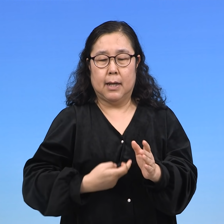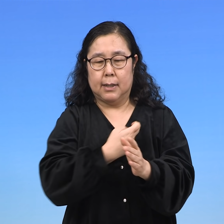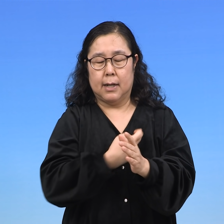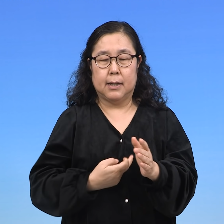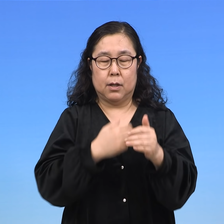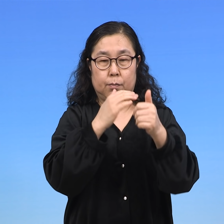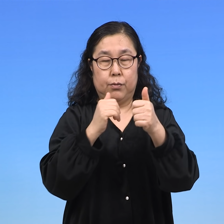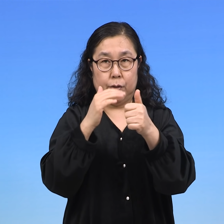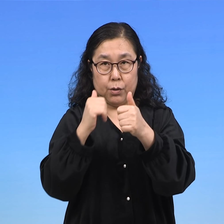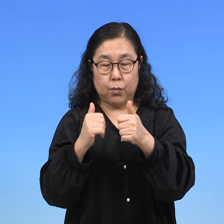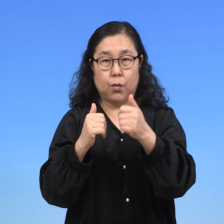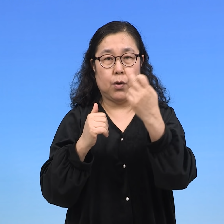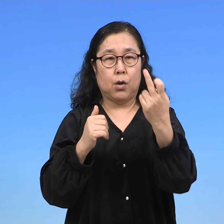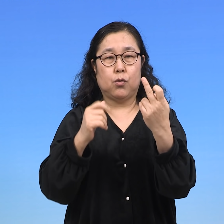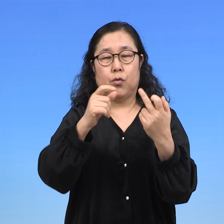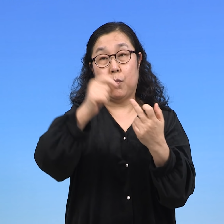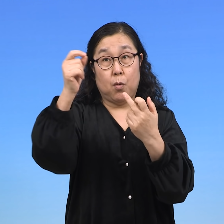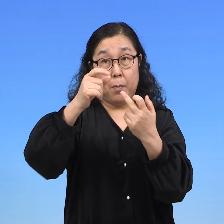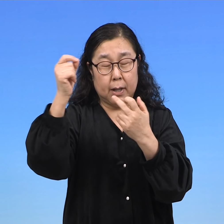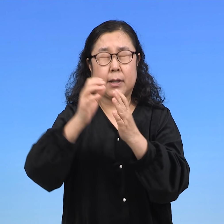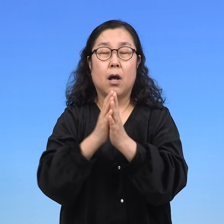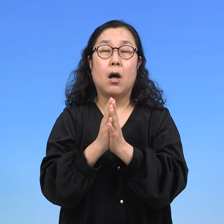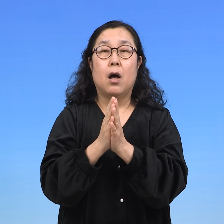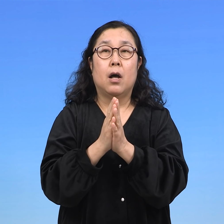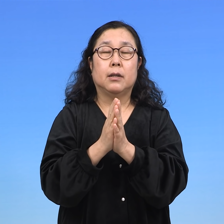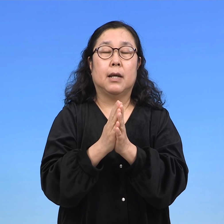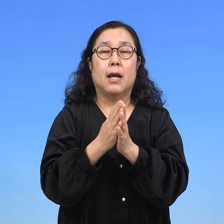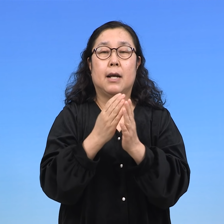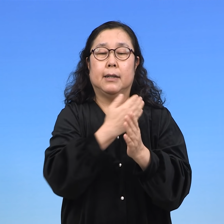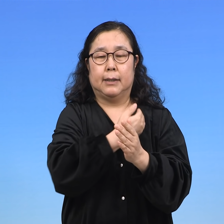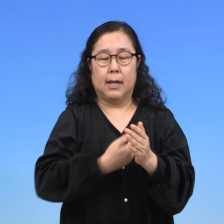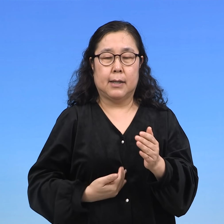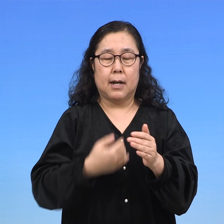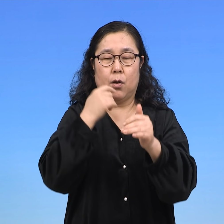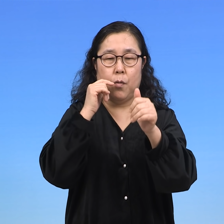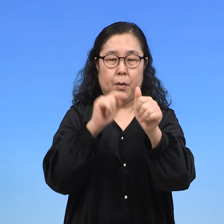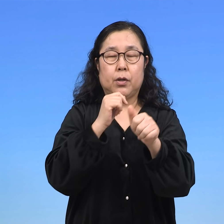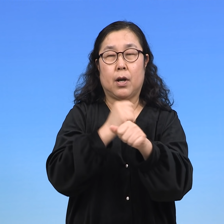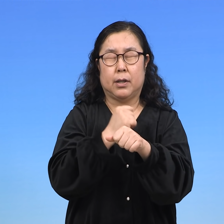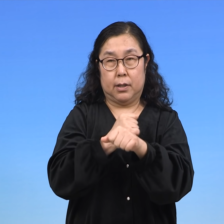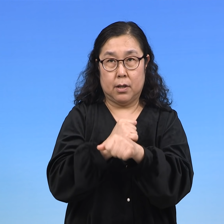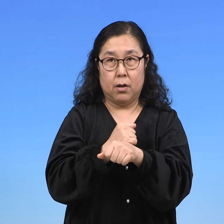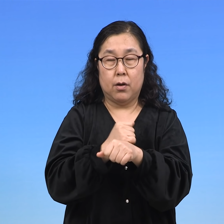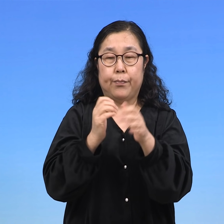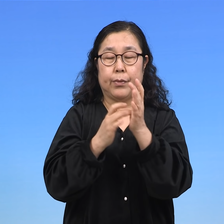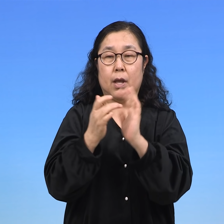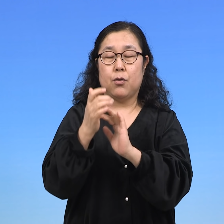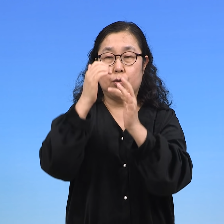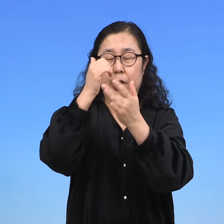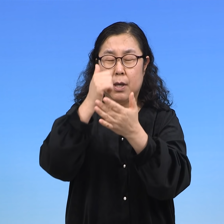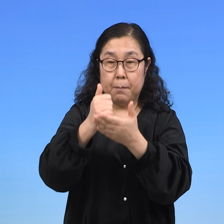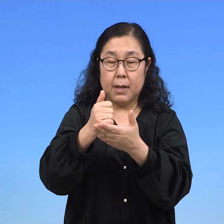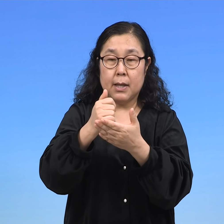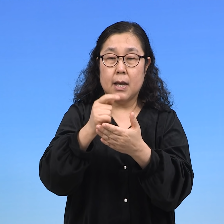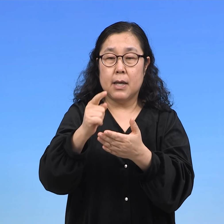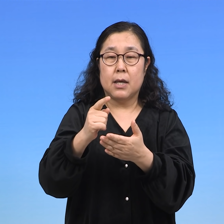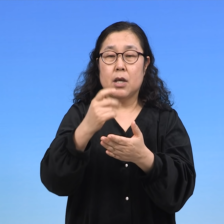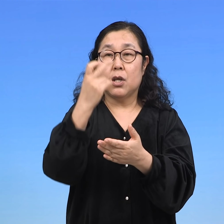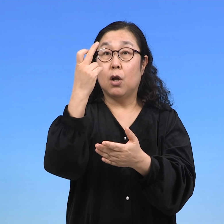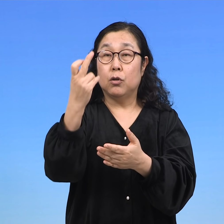사도라 칭하셨으니, 지금 예수님이 이 12명의 제자를 세우시는 이 일에 얼마나 큰 의미를